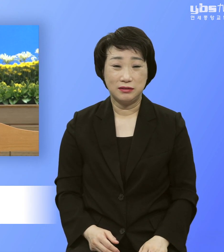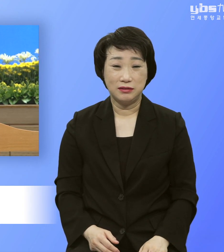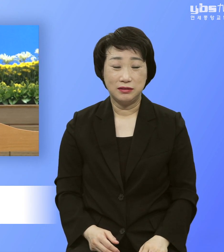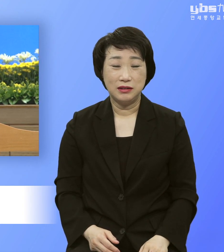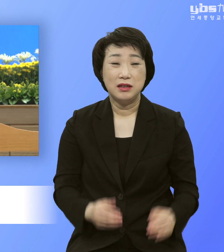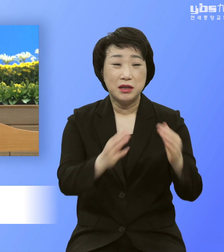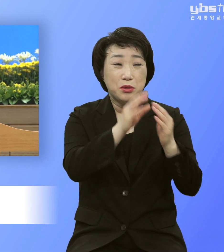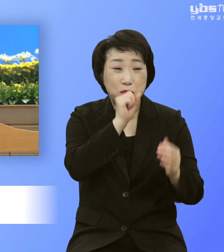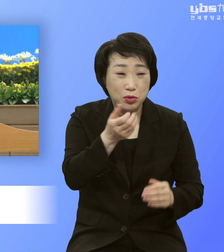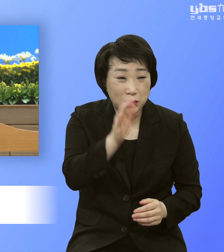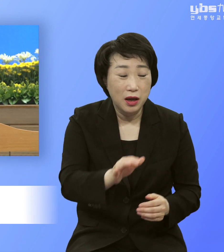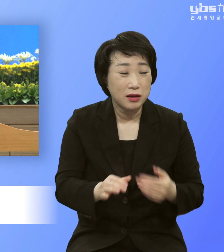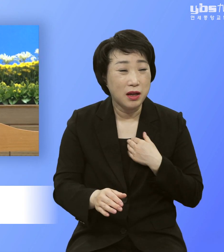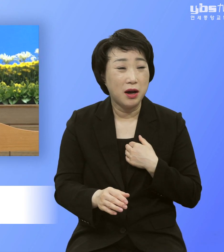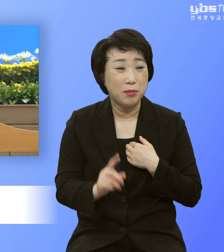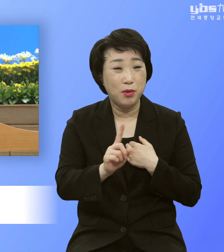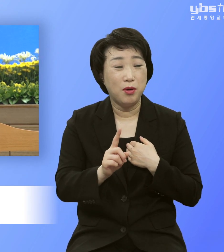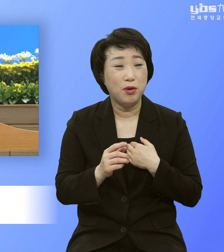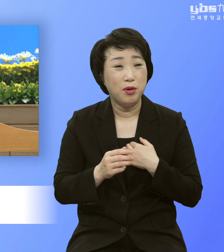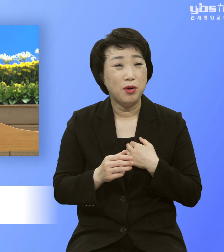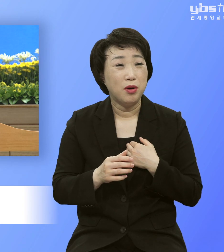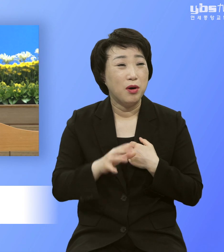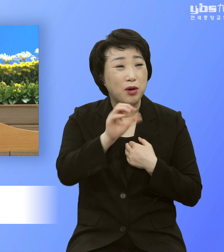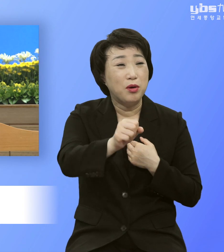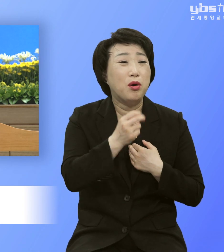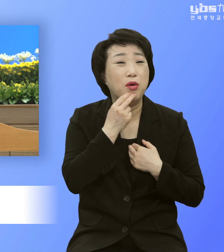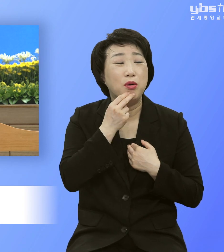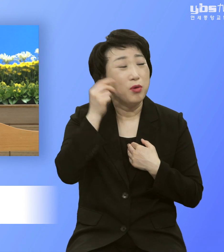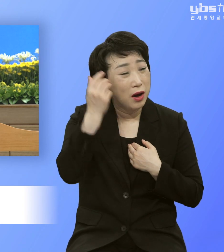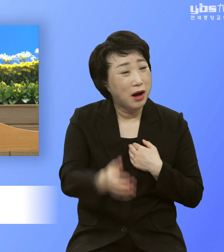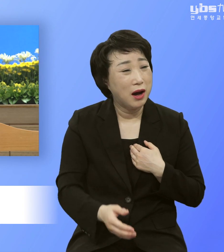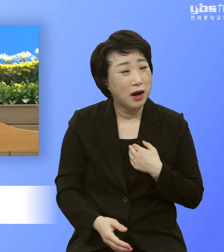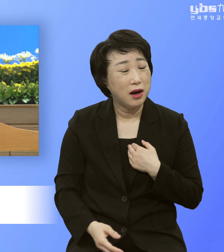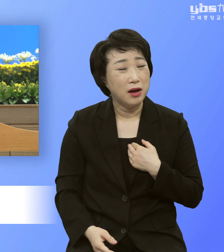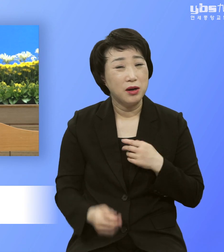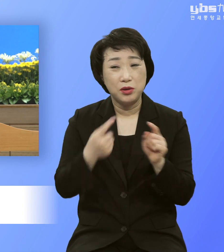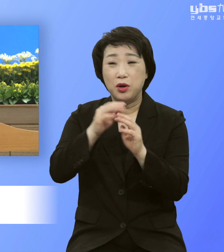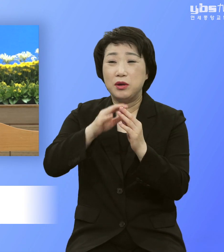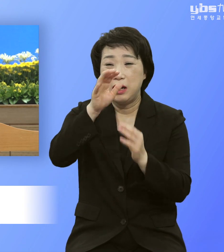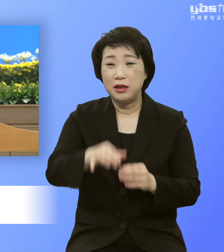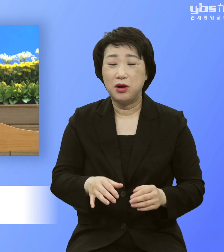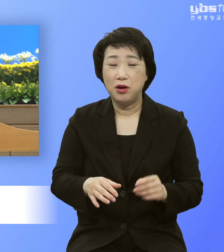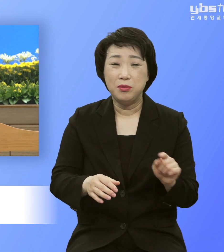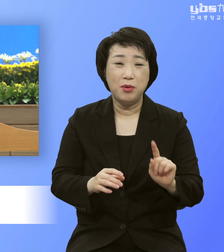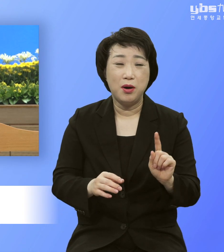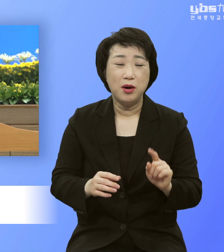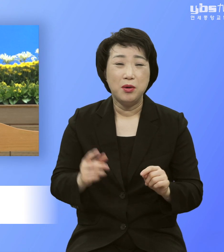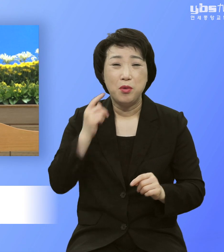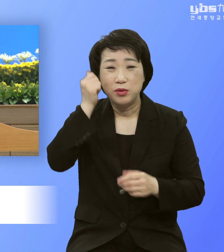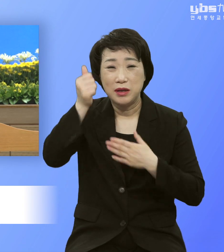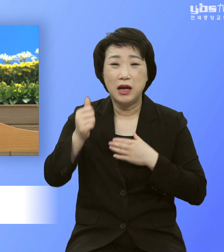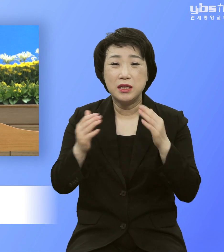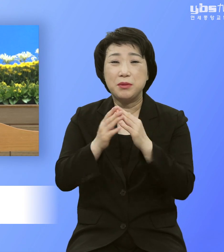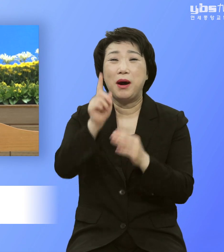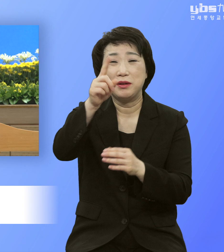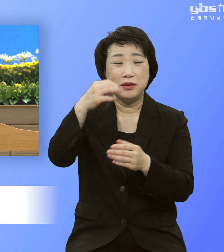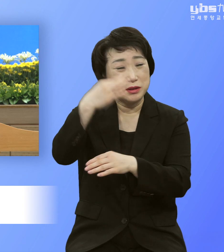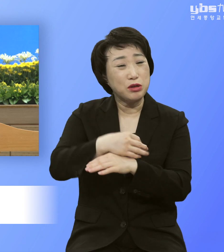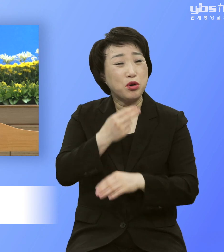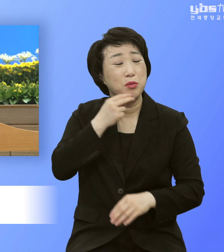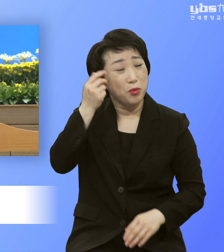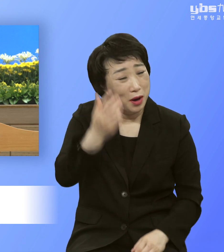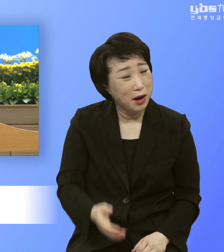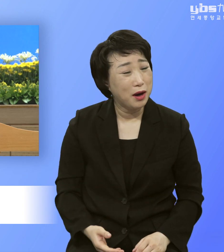그렇게 좋은 집이라면 나도 왜 없을까? 왜 교회에서 그렇게 좋은 집을 담임 목사는 집한테도 안